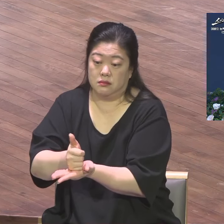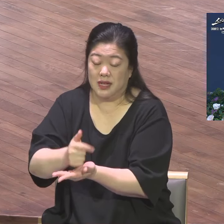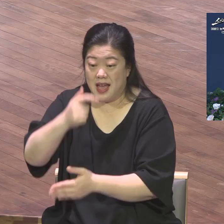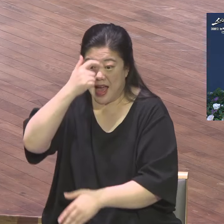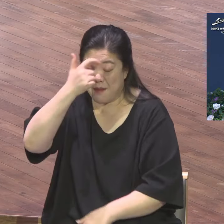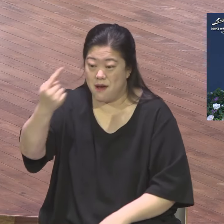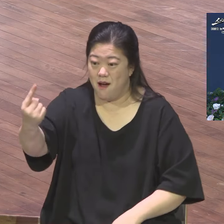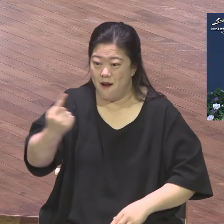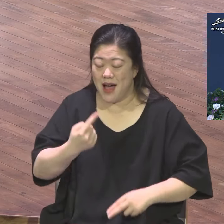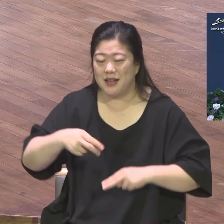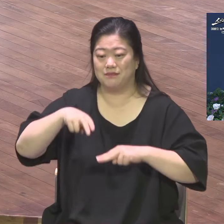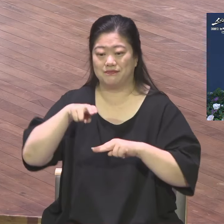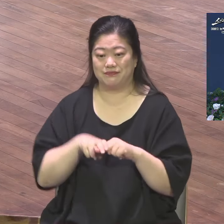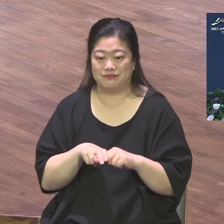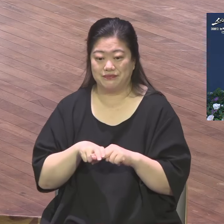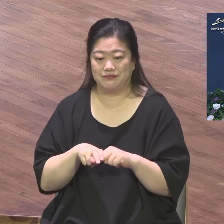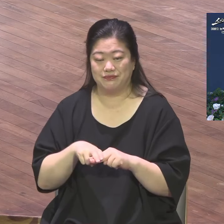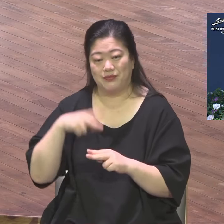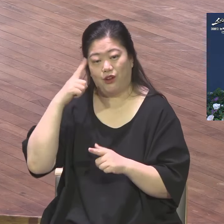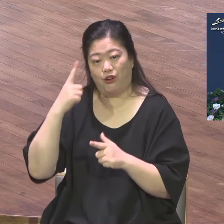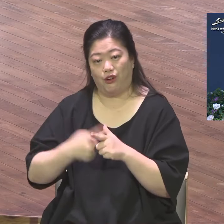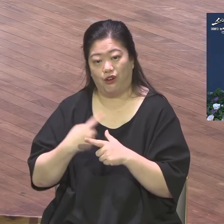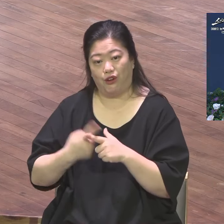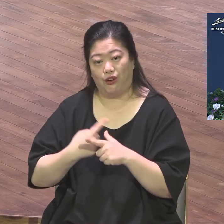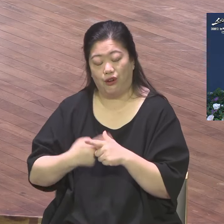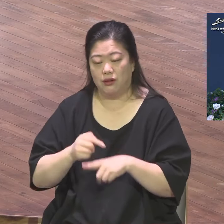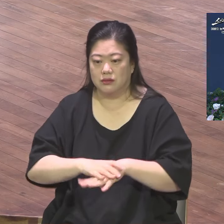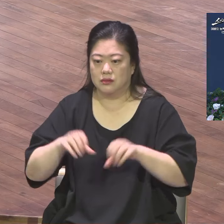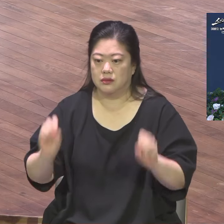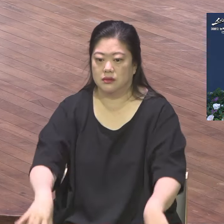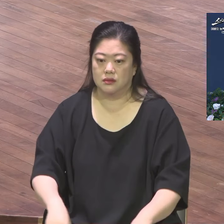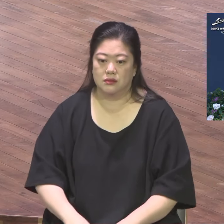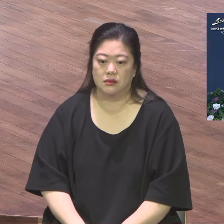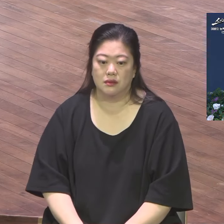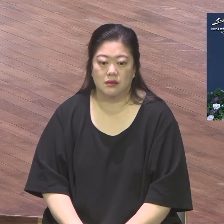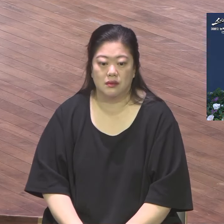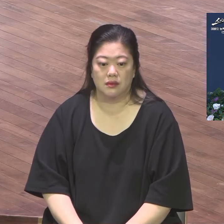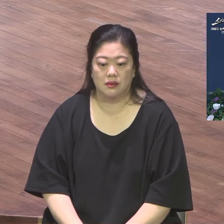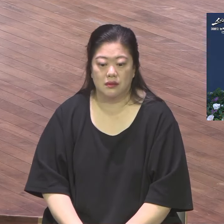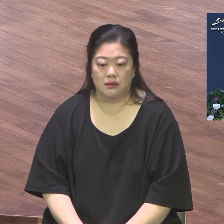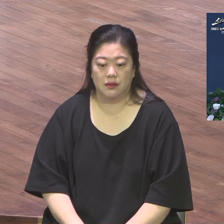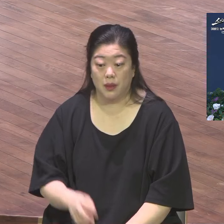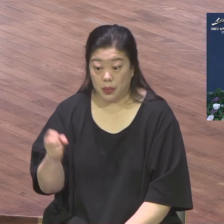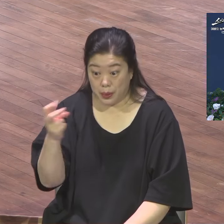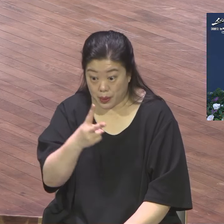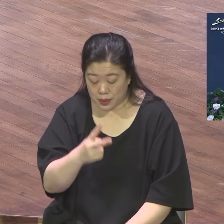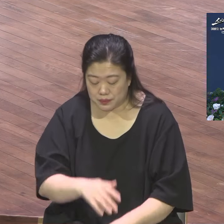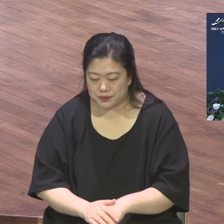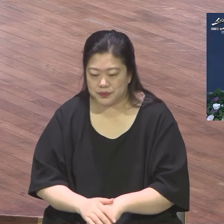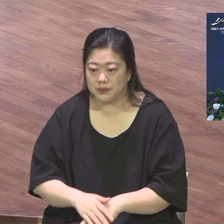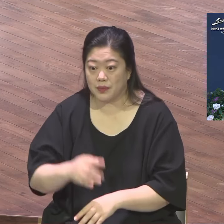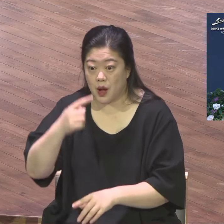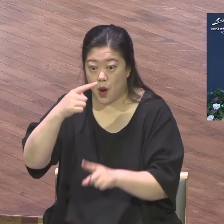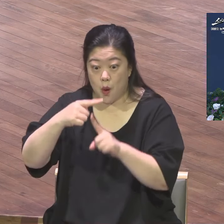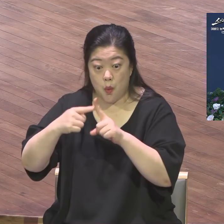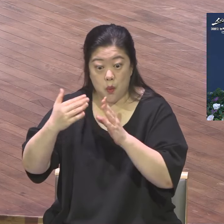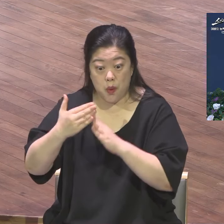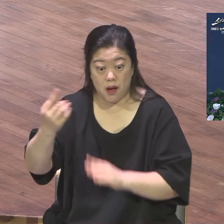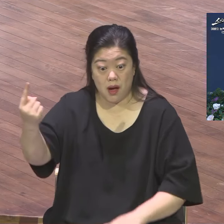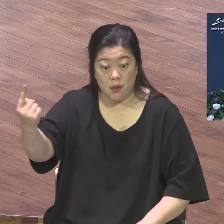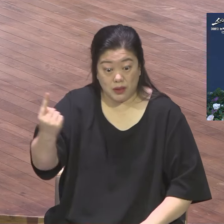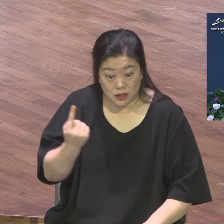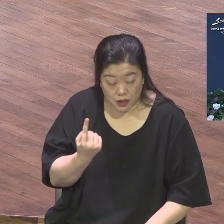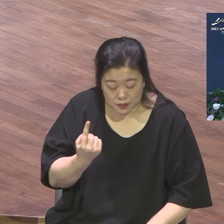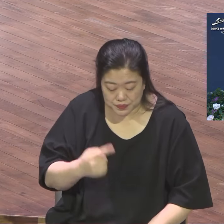드리는 것 그랬습니다. 음행한 자들이 제물을 드린다 이 표현을 사용해서 이분을 언급하는데 예배 자체가 헛된